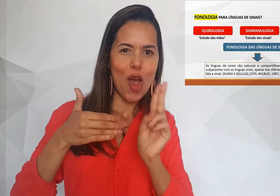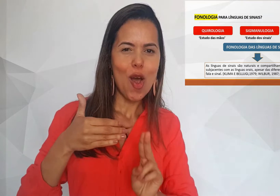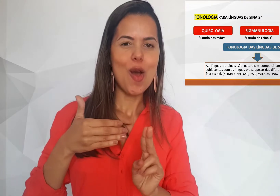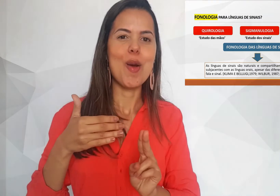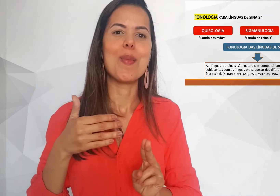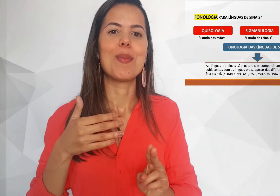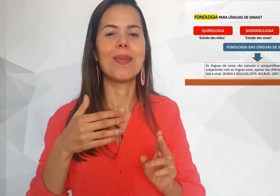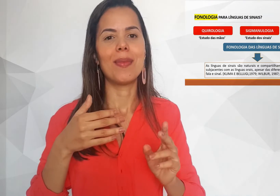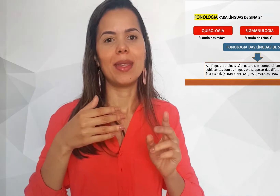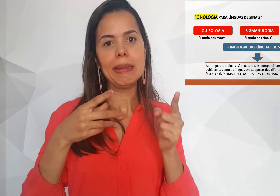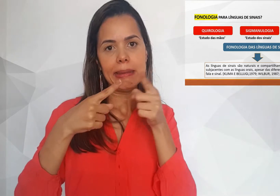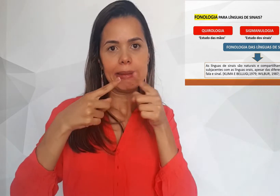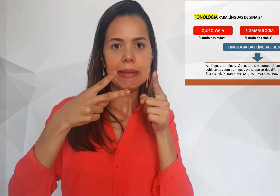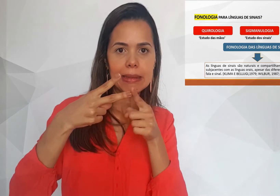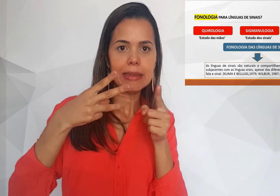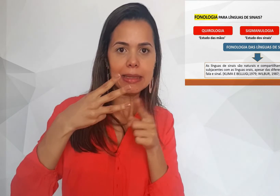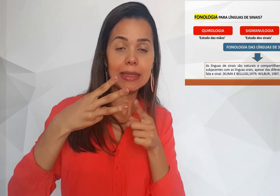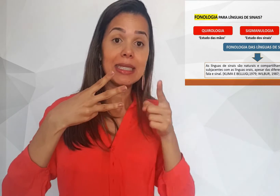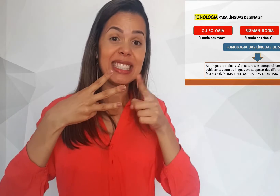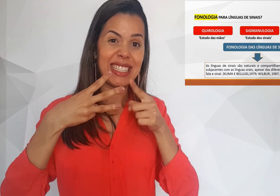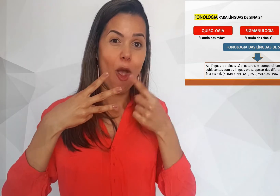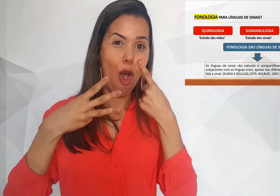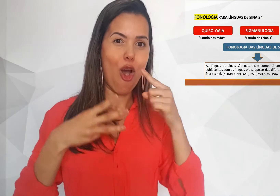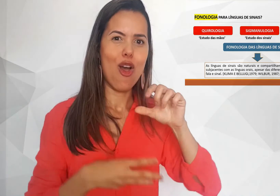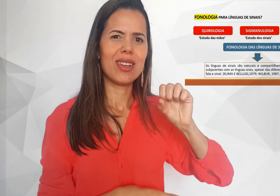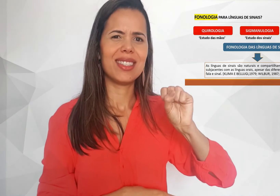para vocês, duas delas, né, ou mais duas delas, sendo a